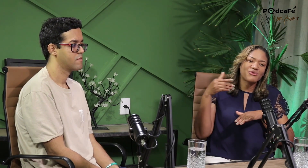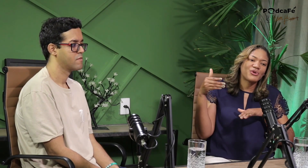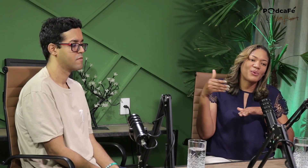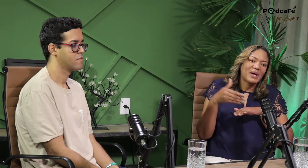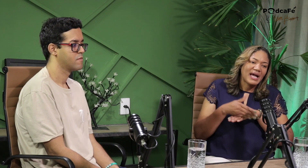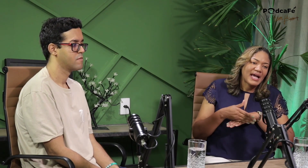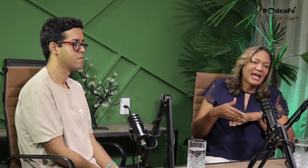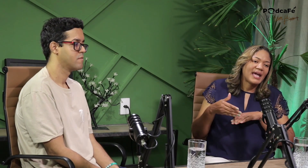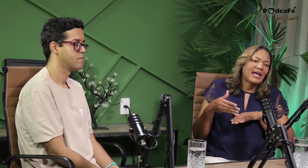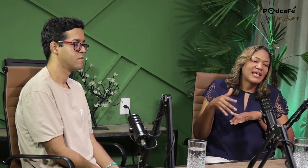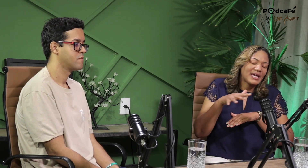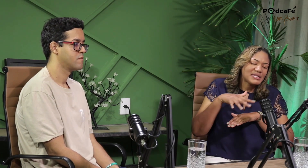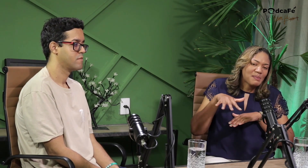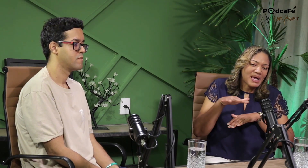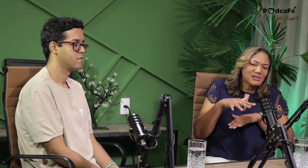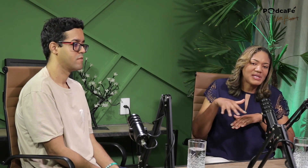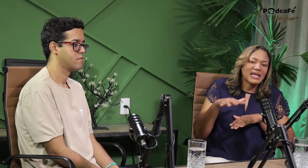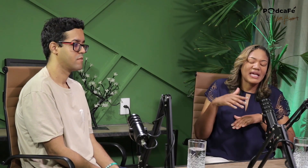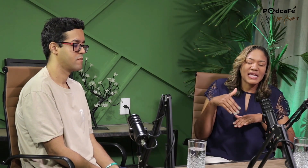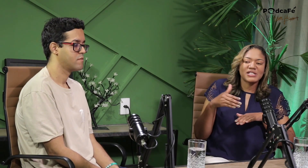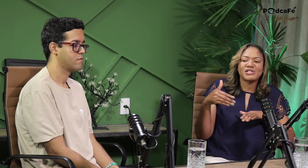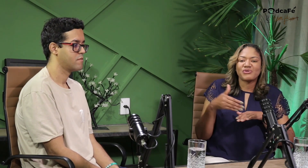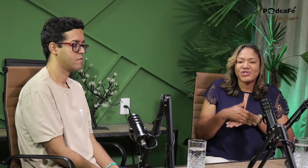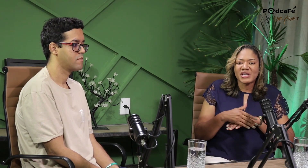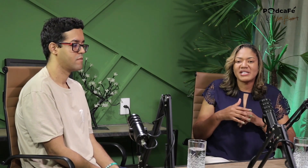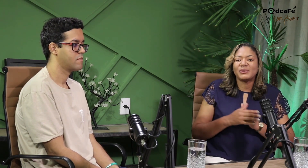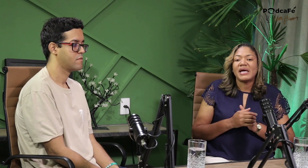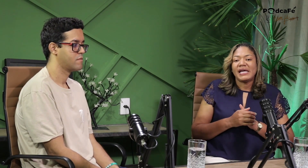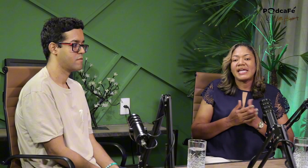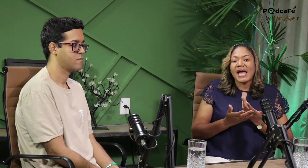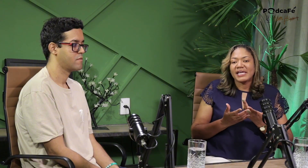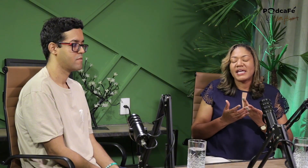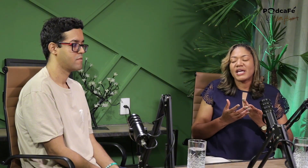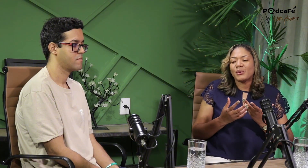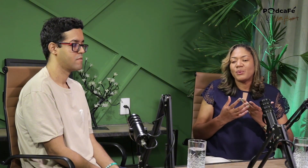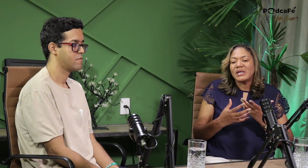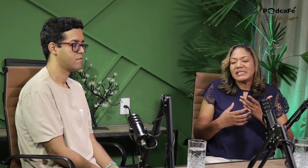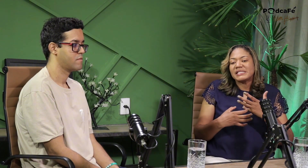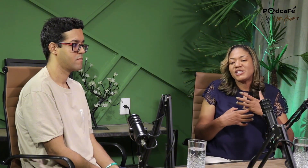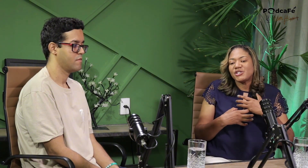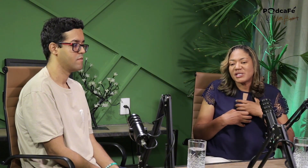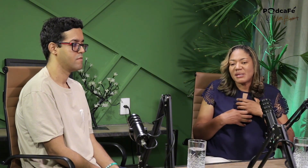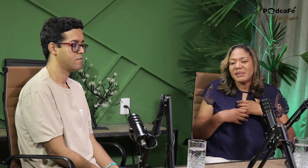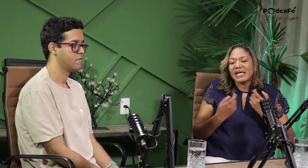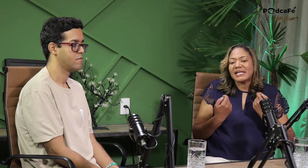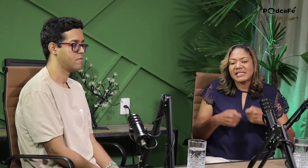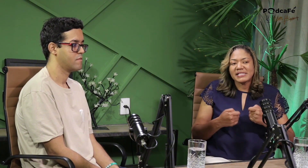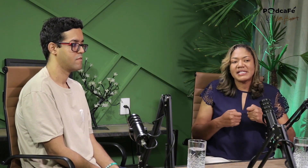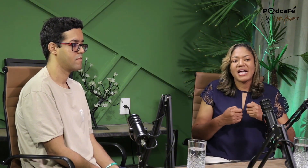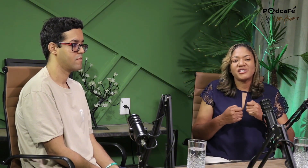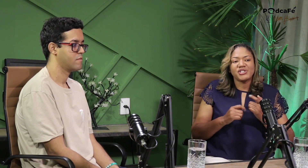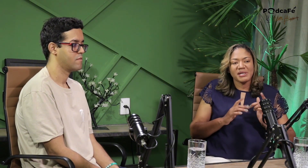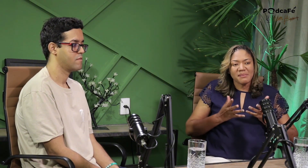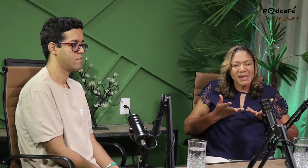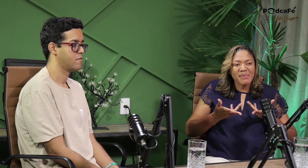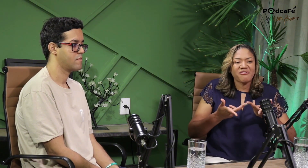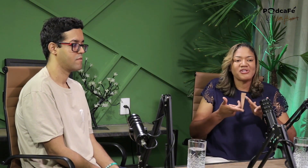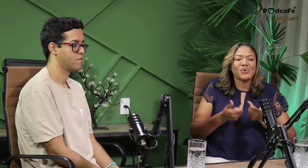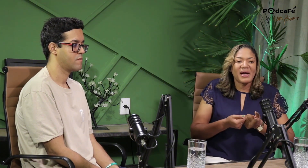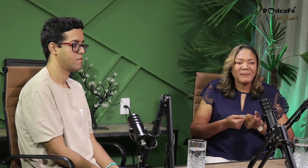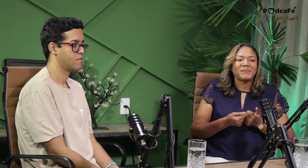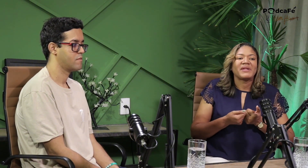Os surdos foram naquele espaço, né? Na igreja eles foram chegando, e aí eu senti também a necessidade de